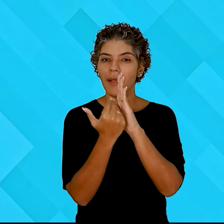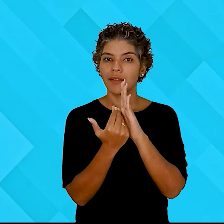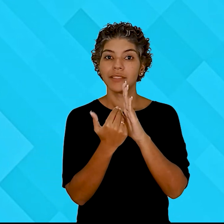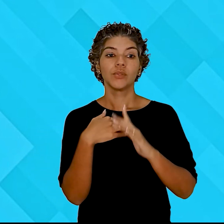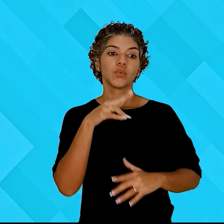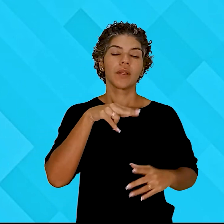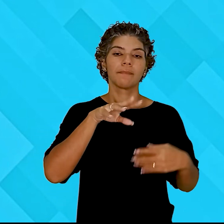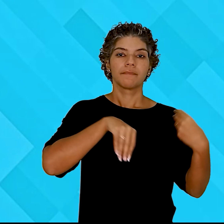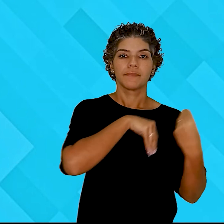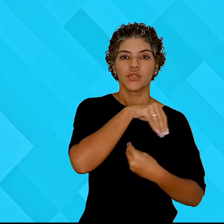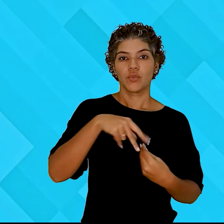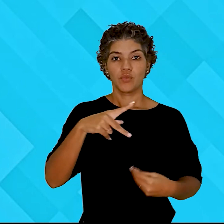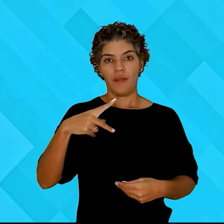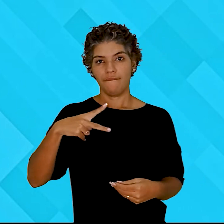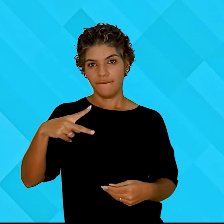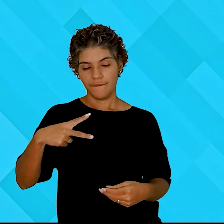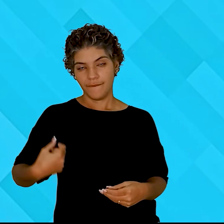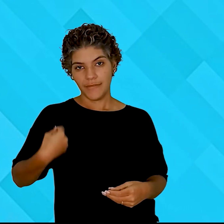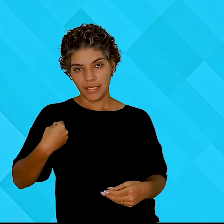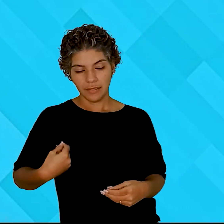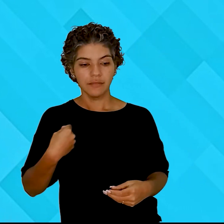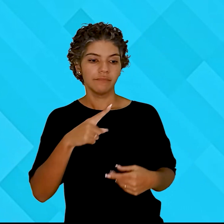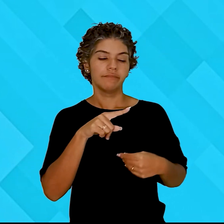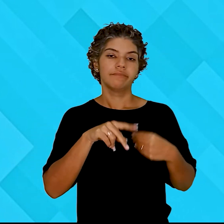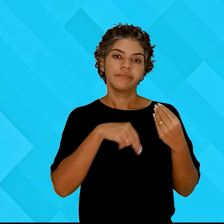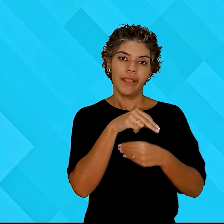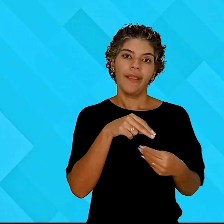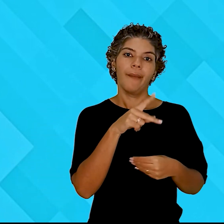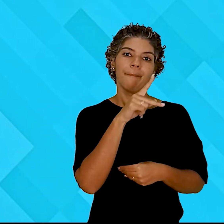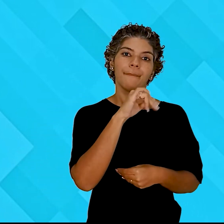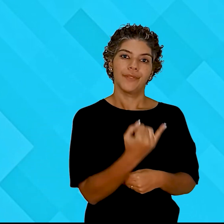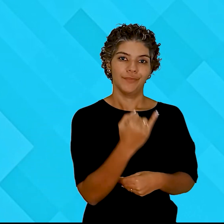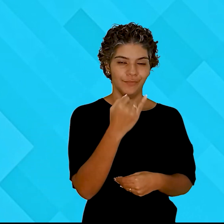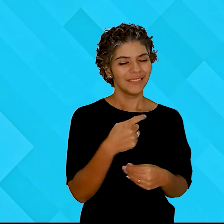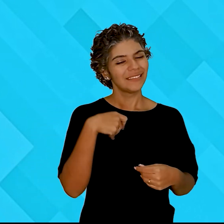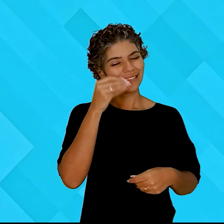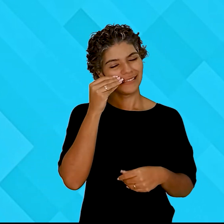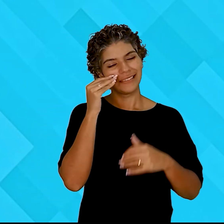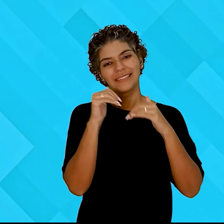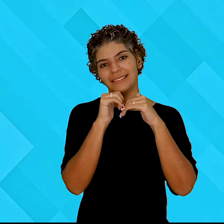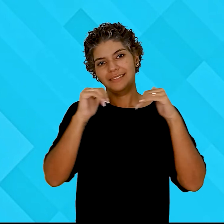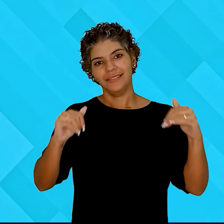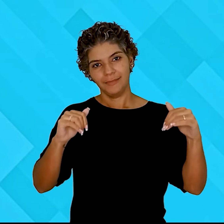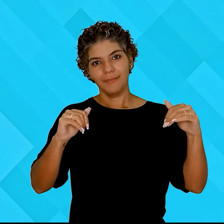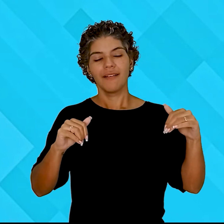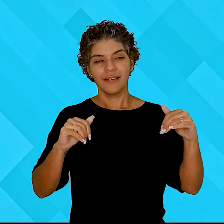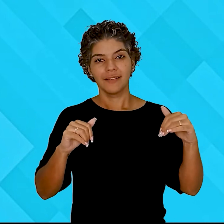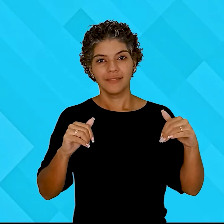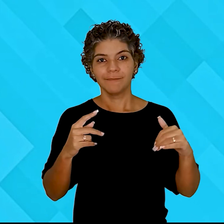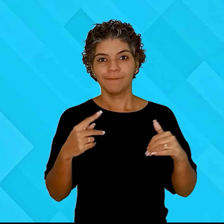jurídica, embora isso seja muito difícil. Mas tente separar esses dois núcleos para você entender que a hora do trabalho é a hora do